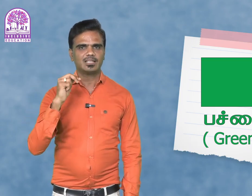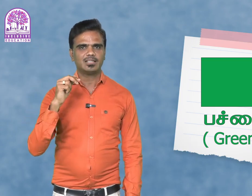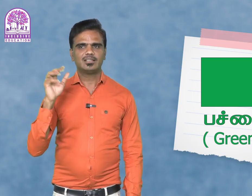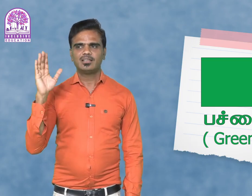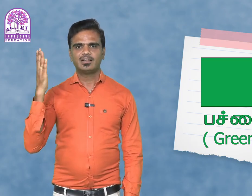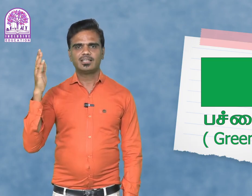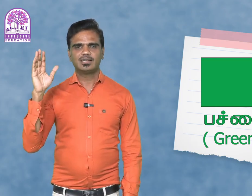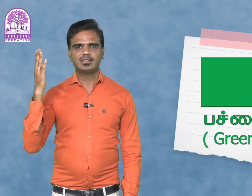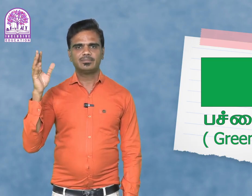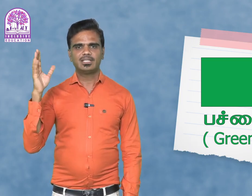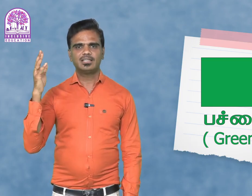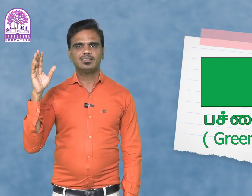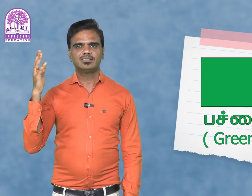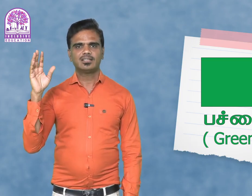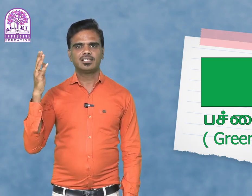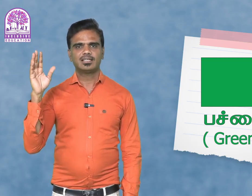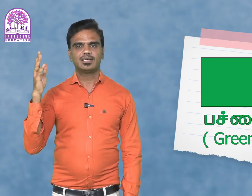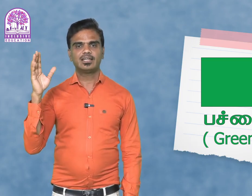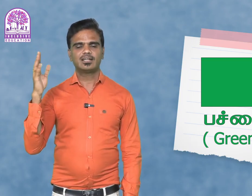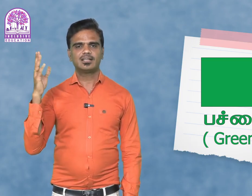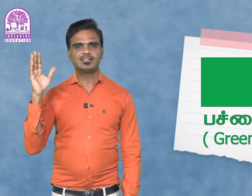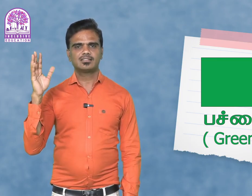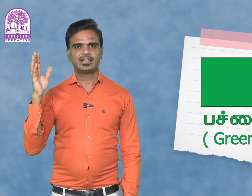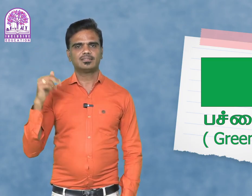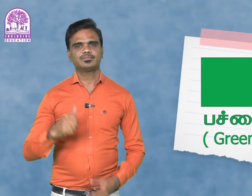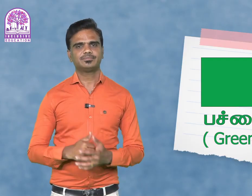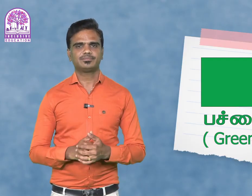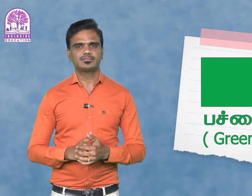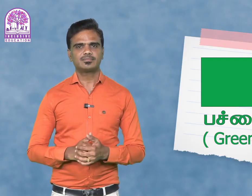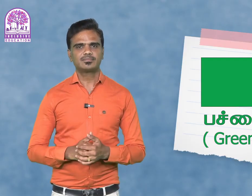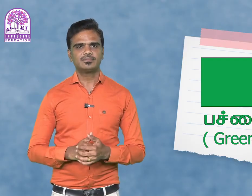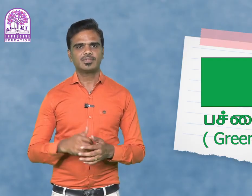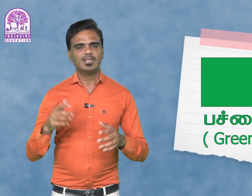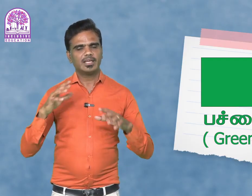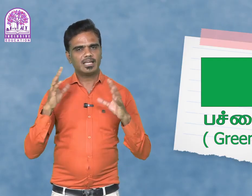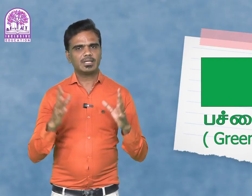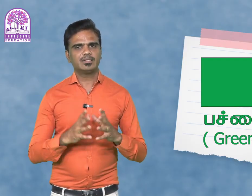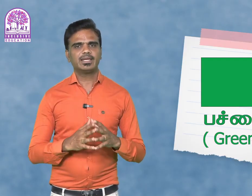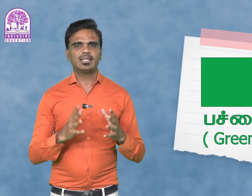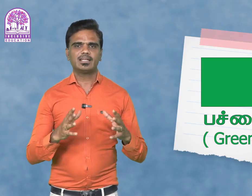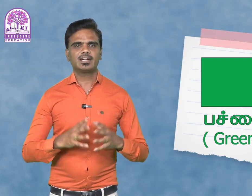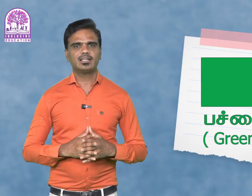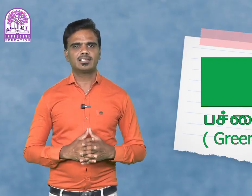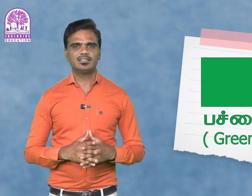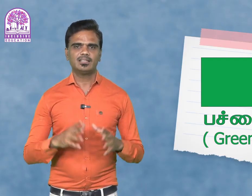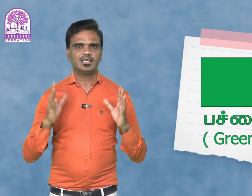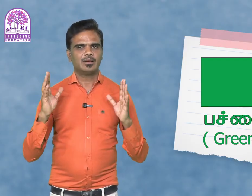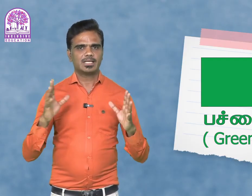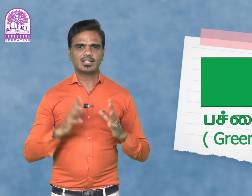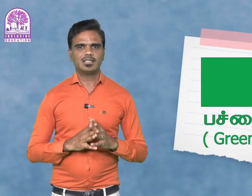பார்த்துருக்கீங்களா? இதான் என்னது அப்படின்னா க்ரீனுக்கான சைன். எல்லா மரத்துலேயுமே இலைகள் என்ன கலரில் இருக்குது? பச்சை கலரில்